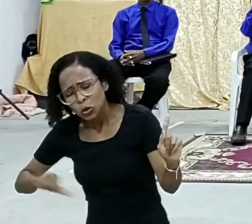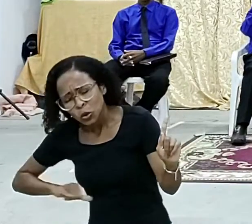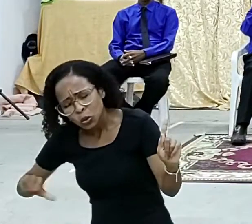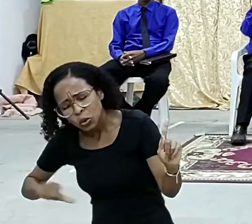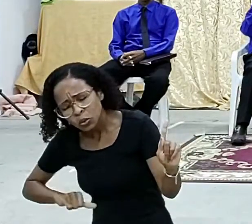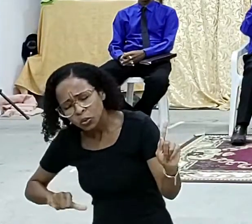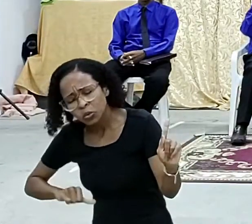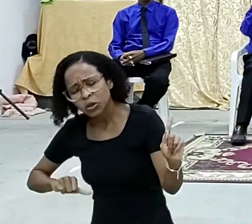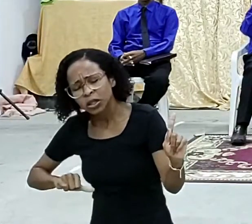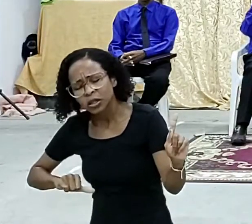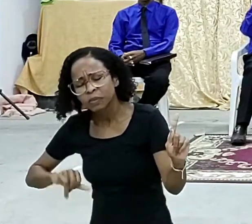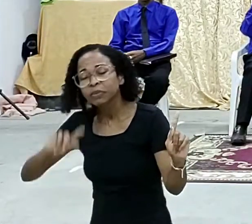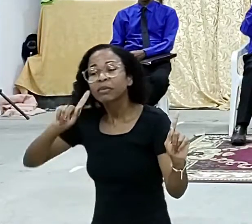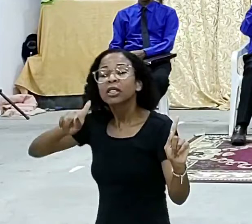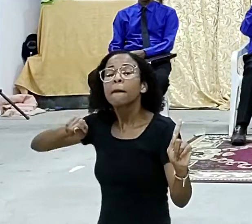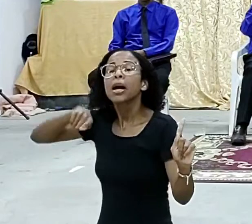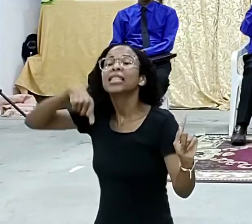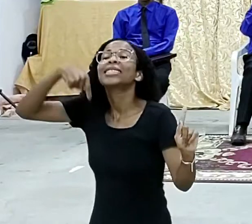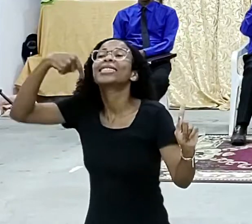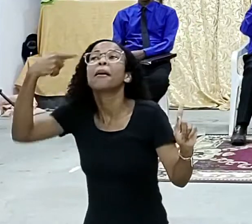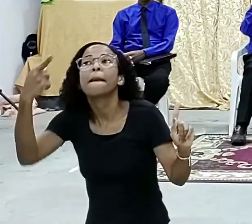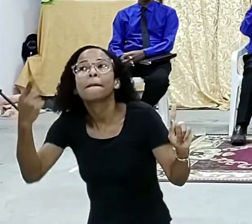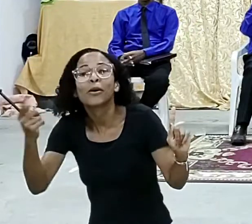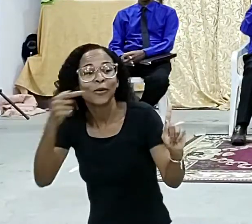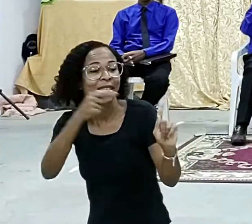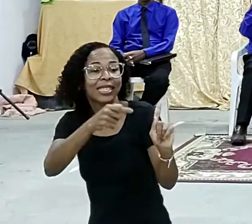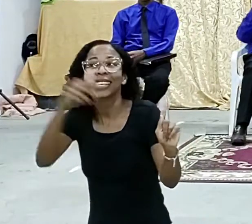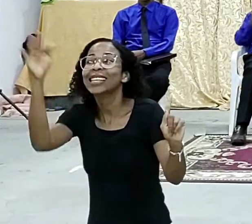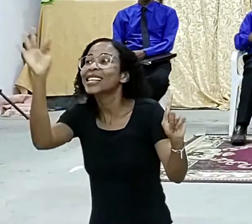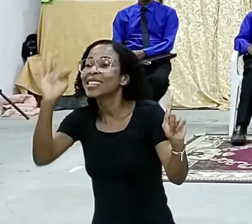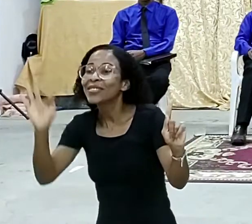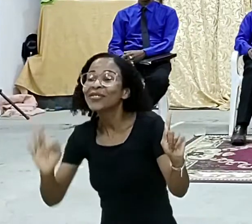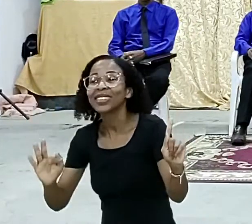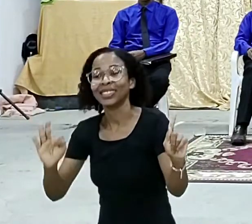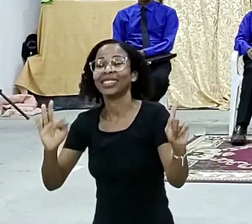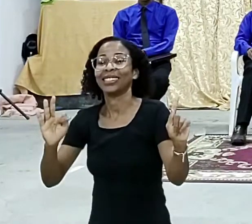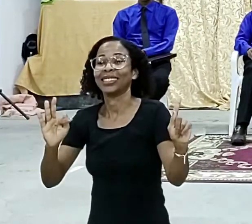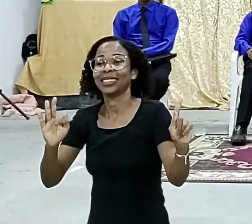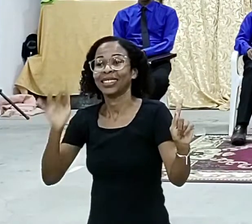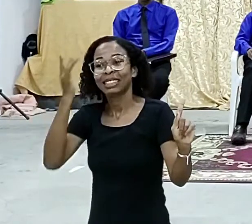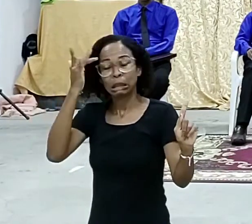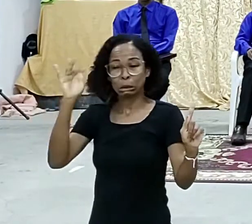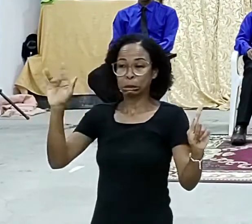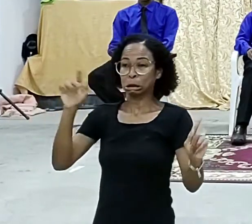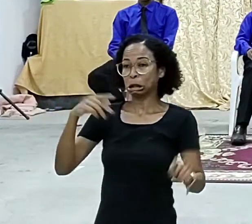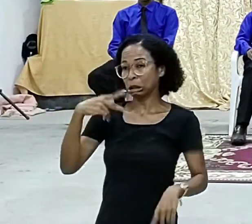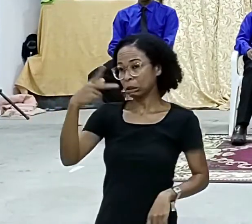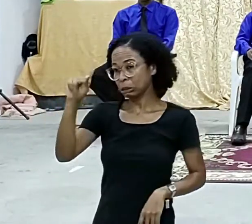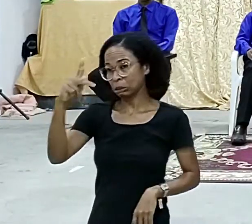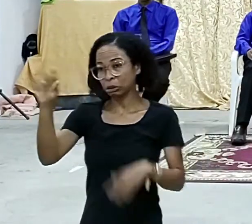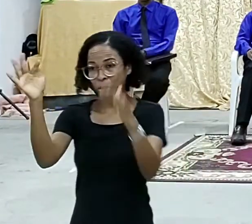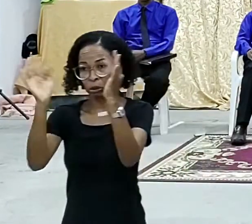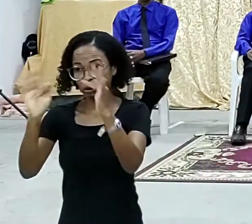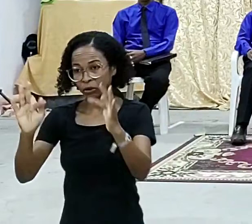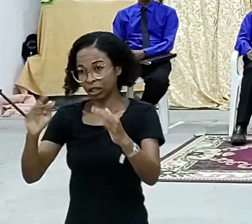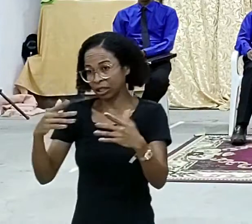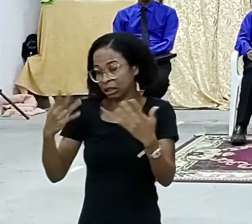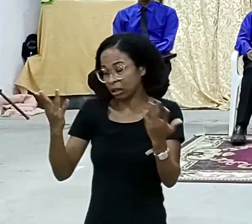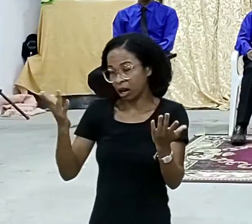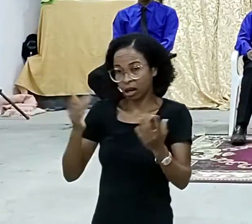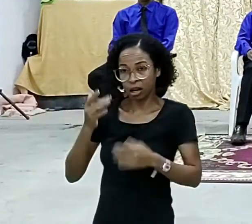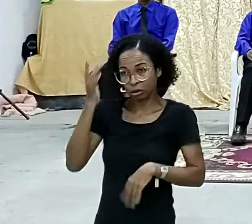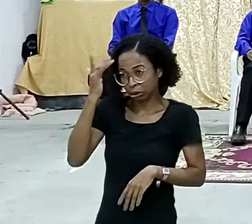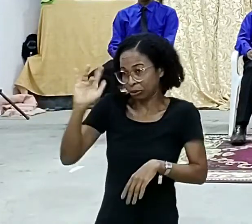o seu coração, porque eu não sei o que vai alegrar o seu coração, mas Ele conhece e sabe. Ele sabe